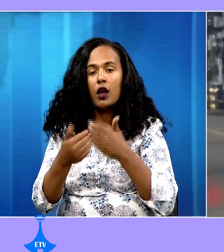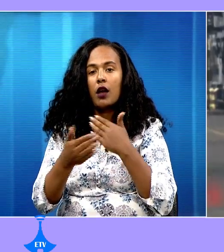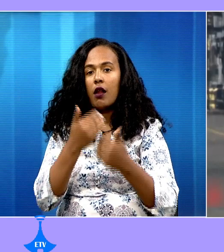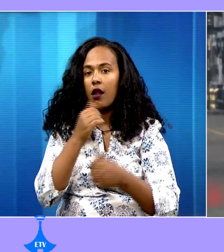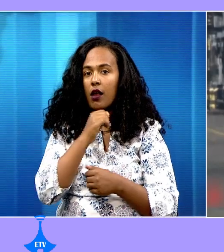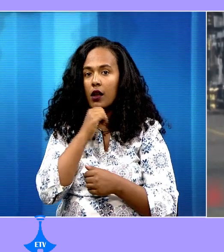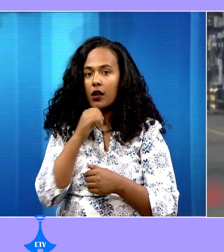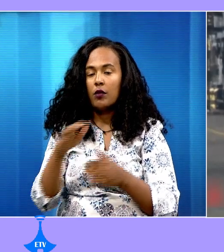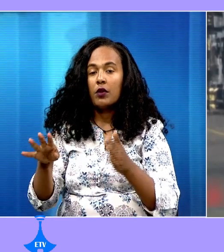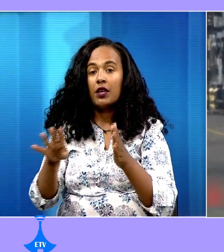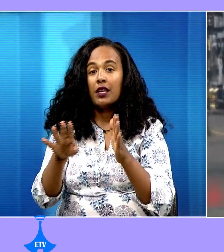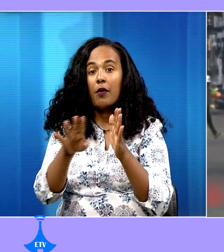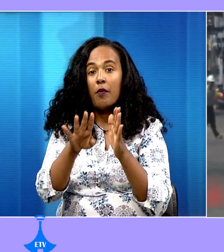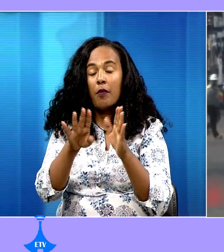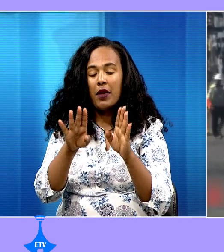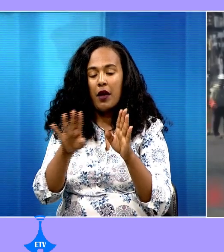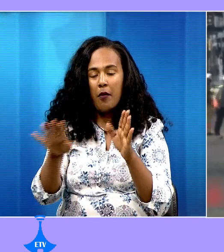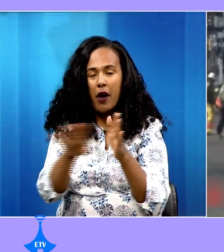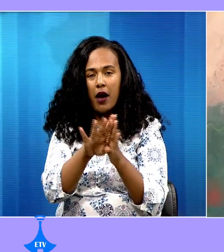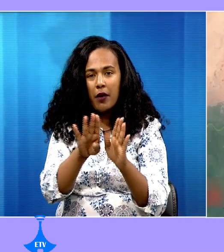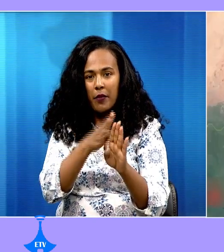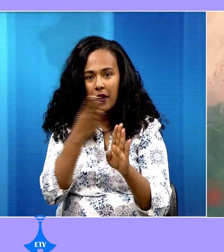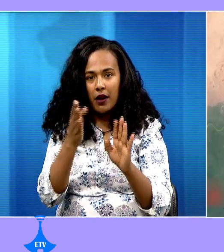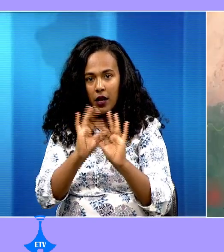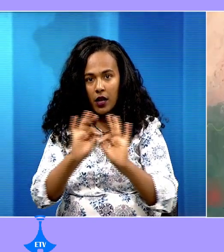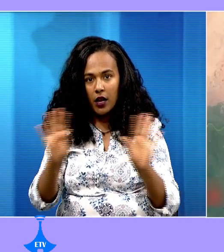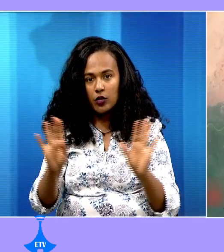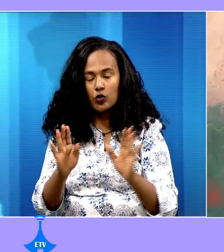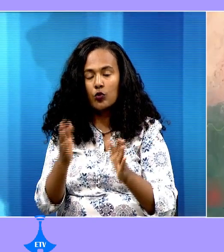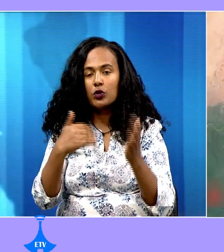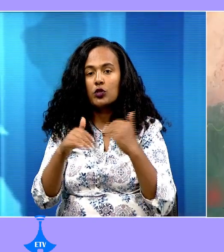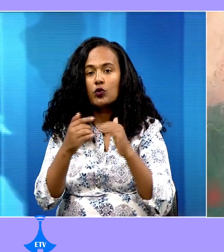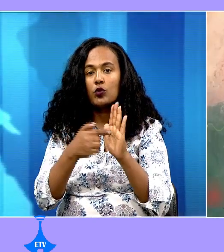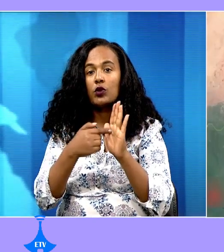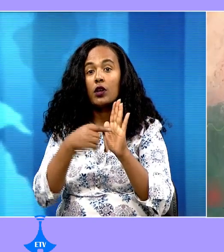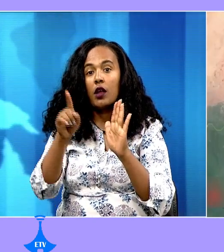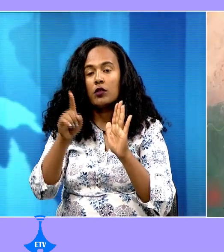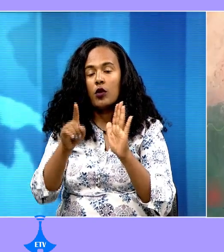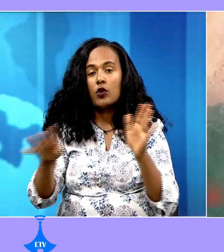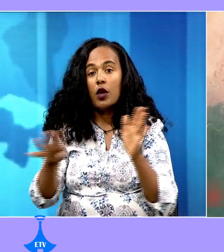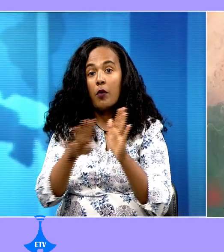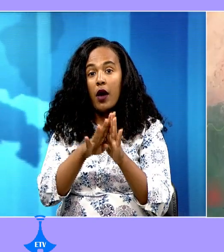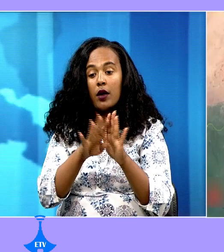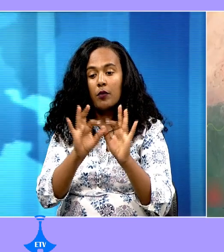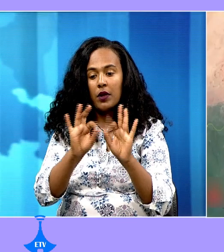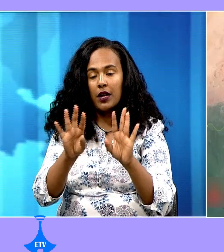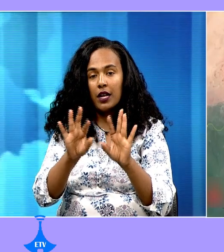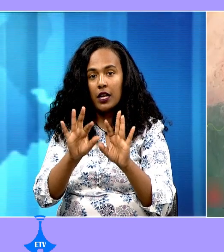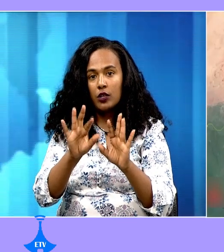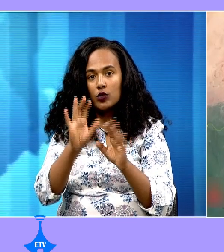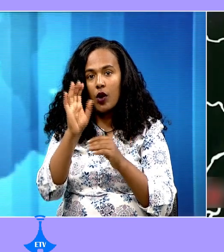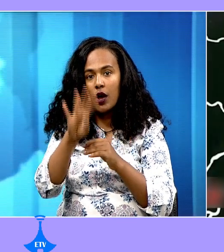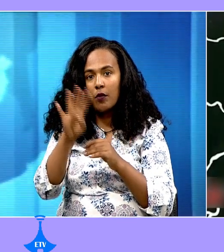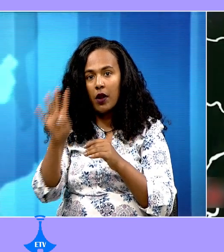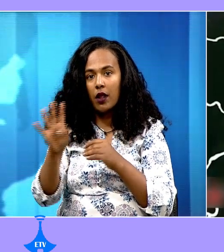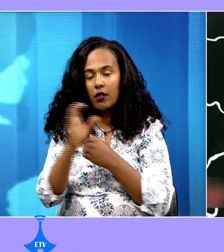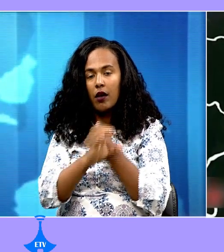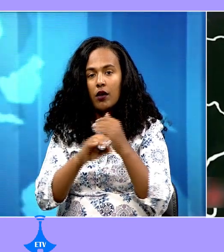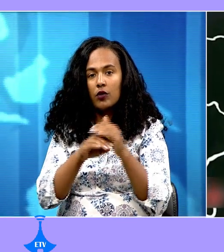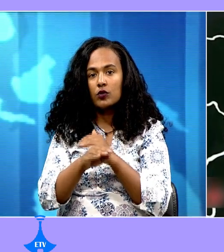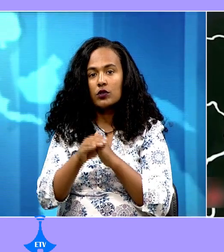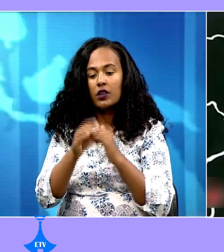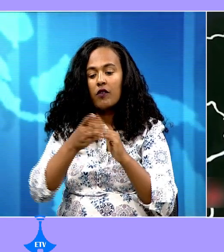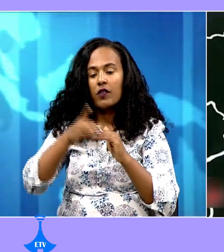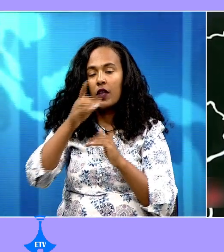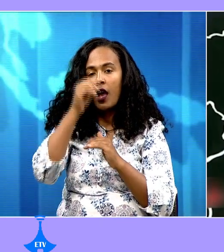አይደለም። የባህር በር የሌላቸው ሀገራት ደግሞ በቀውሱ ክፉኛ ይፈተናሉ። የባህር በር ከሌላቸው 44 ሀገራት ውስጥ ከፍተኛ የህዝብ ቁጥር ያላት